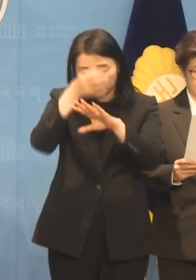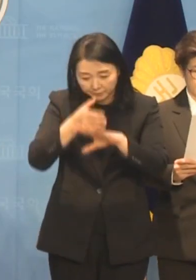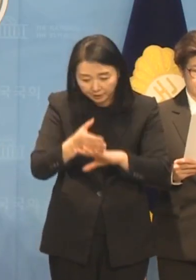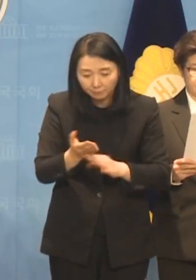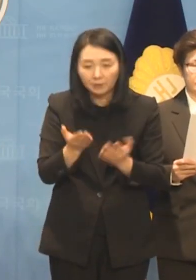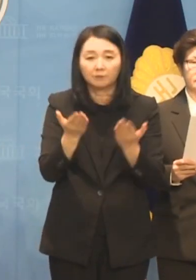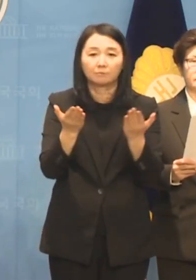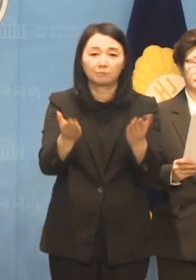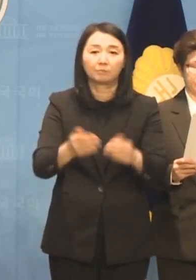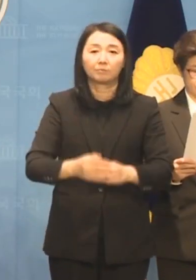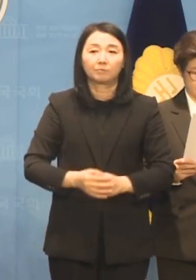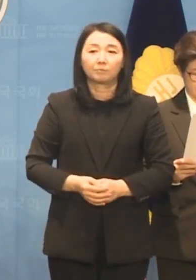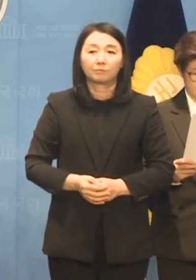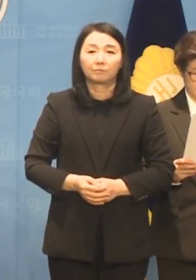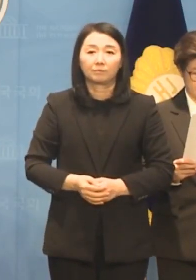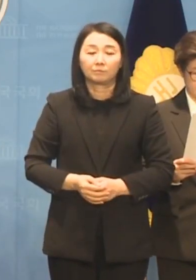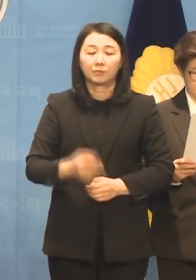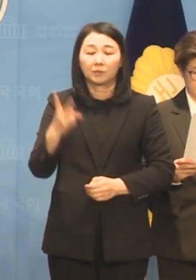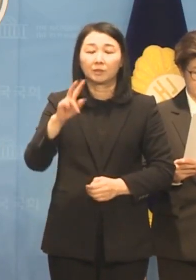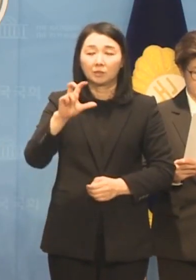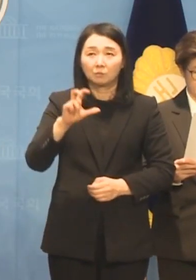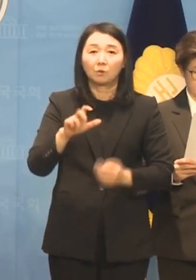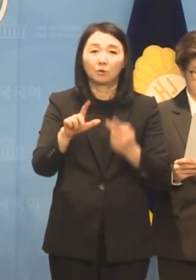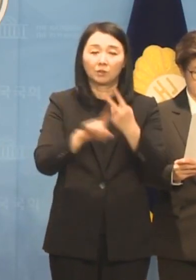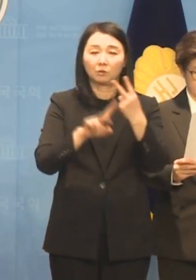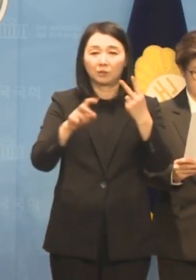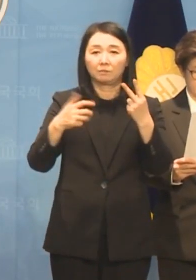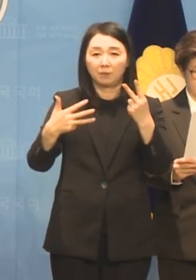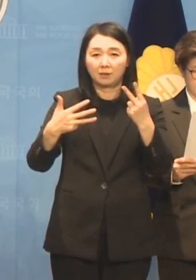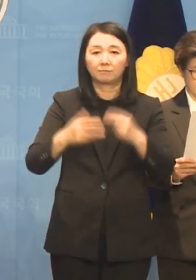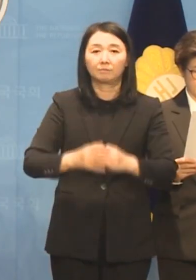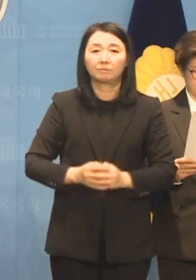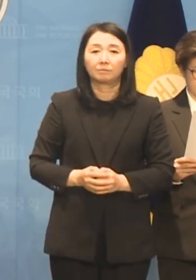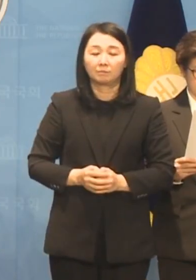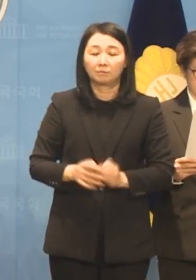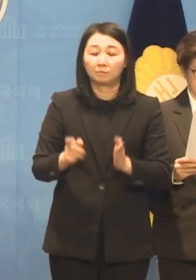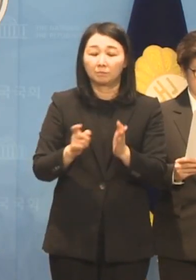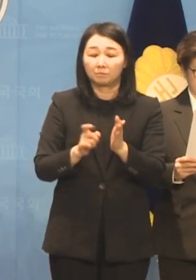사과의 말씀을 드립니다. 2025년 2월 28일